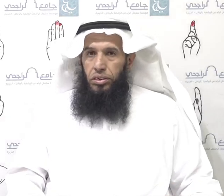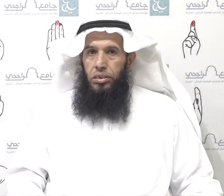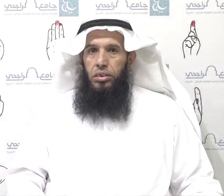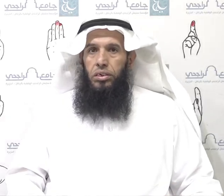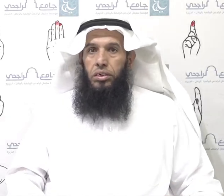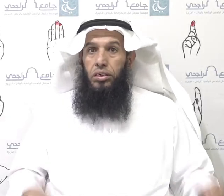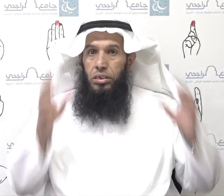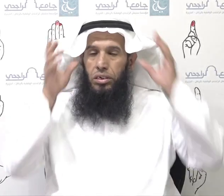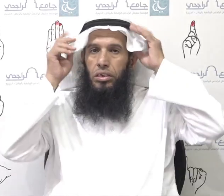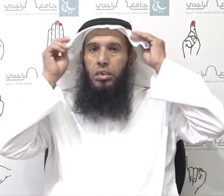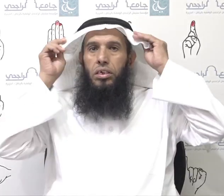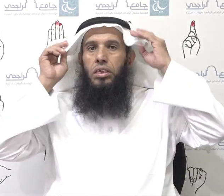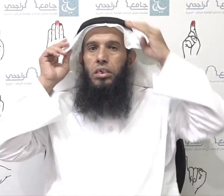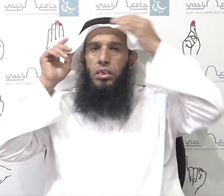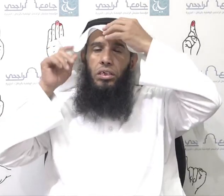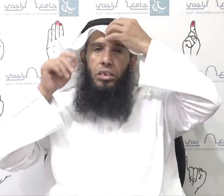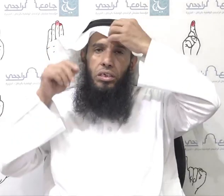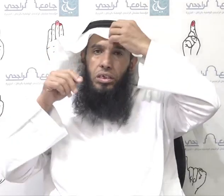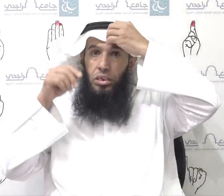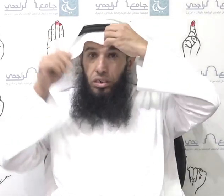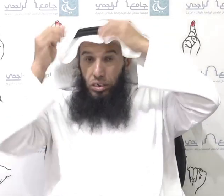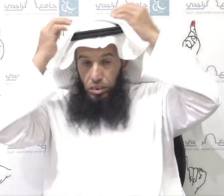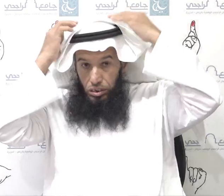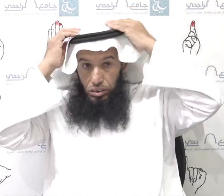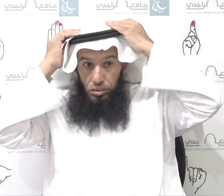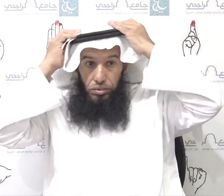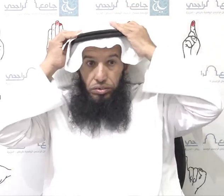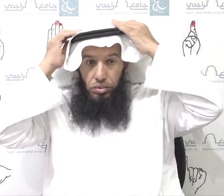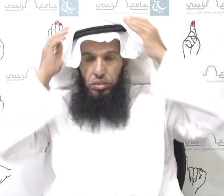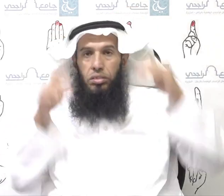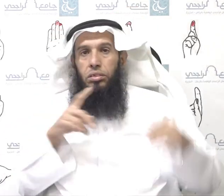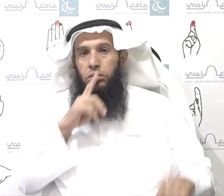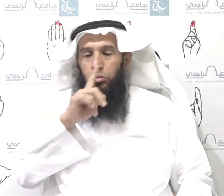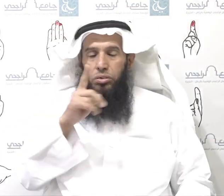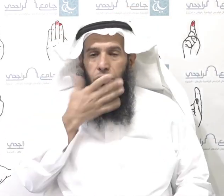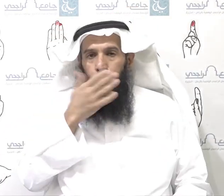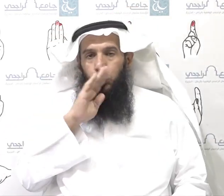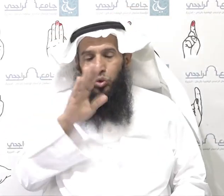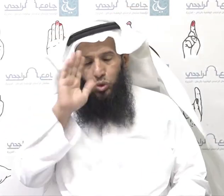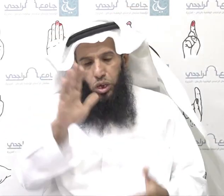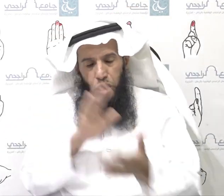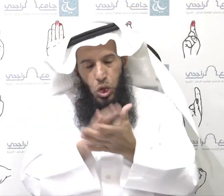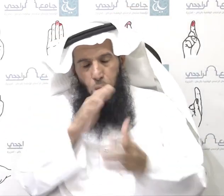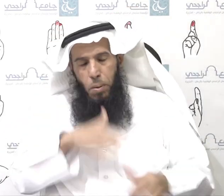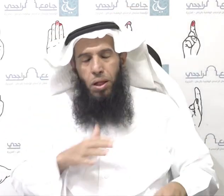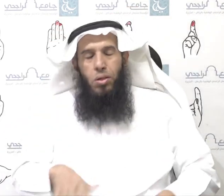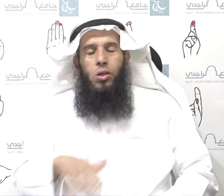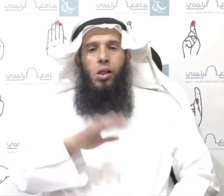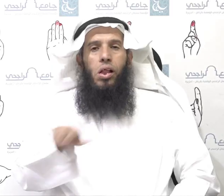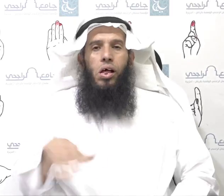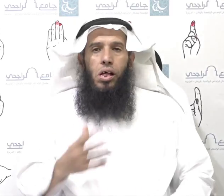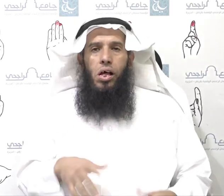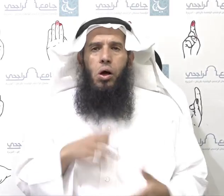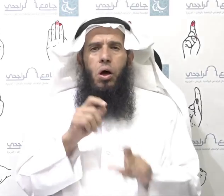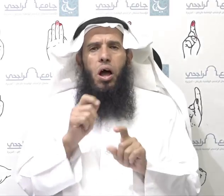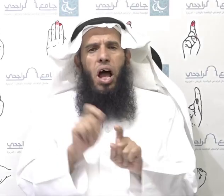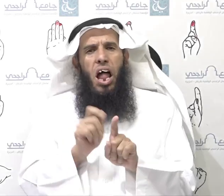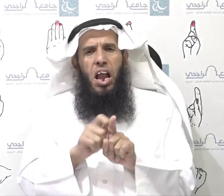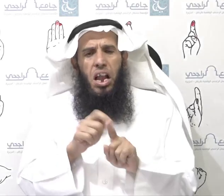قالوا: لبثنا يوما أو بعض يوم فاسأل العادين. يقف في آخر هذه